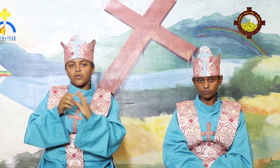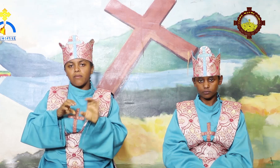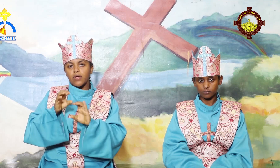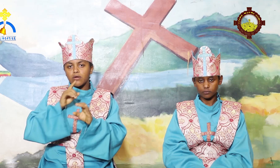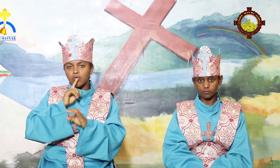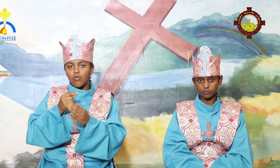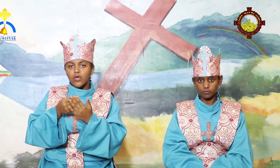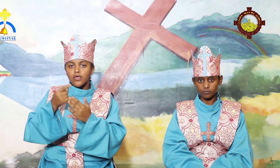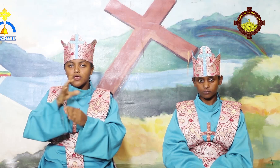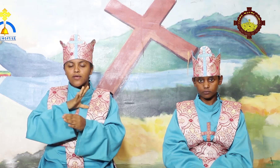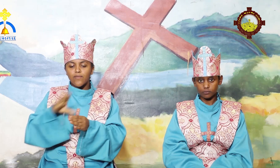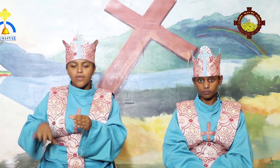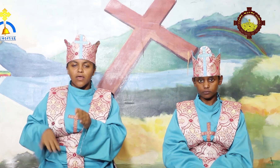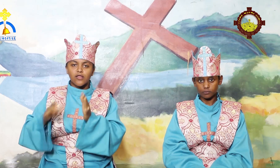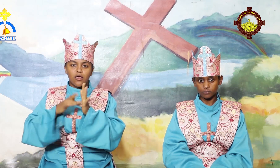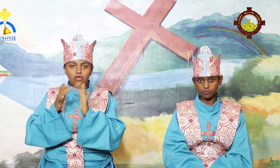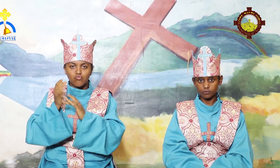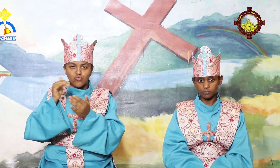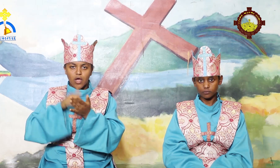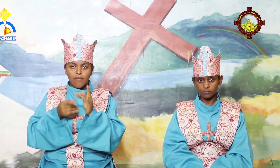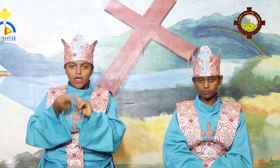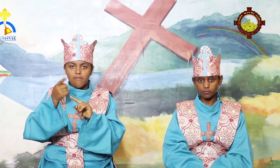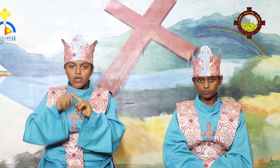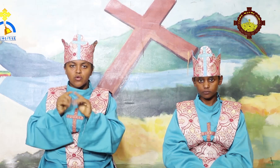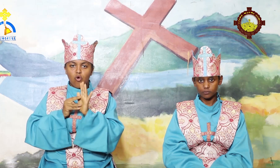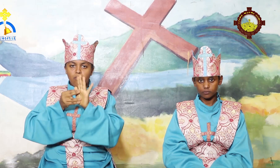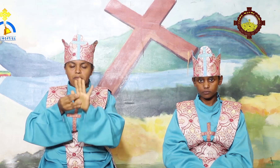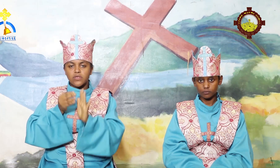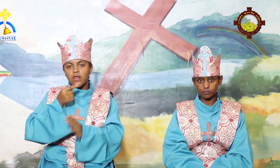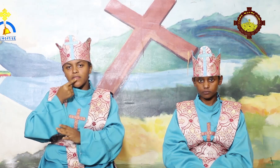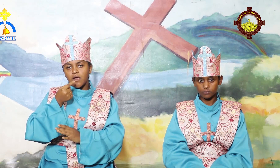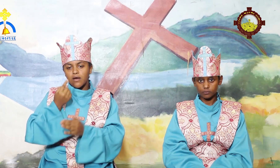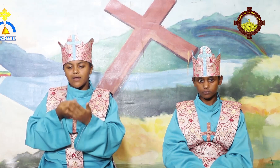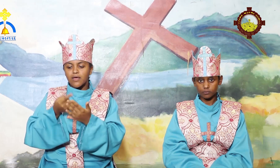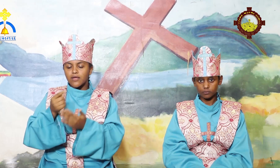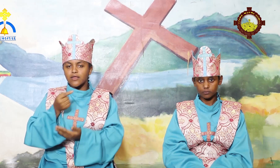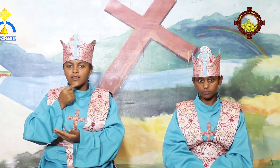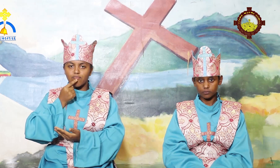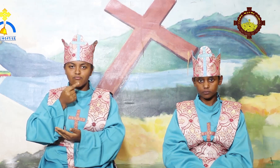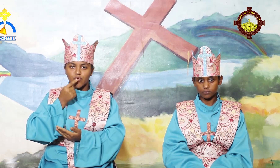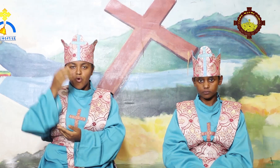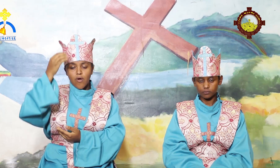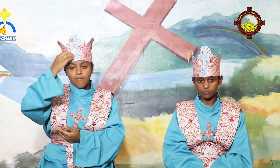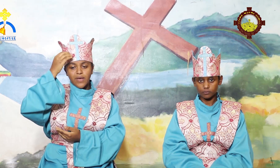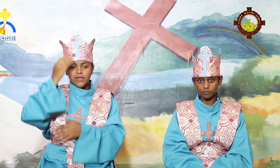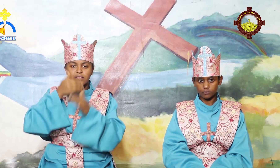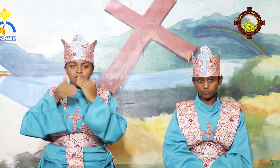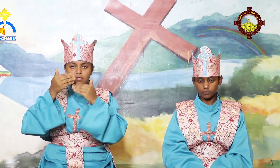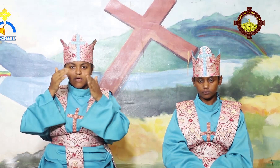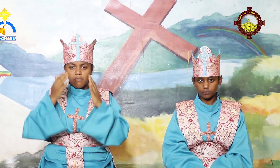ይህም ጌታ ኢየሱስ ዳግመኛ መልሶ በምሳሌ ተናገረ። እንዲህም ብሎ መንግስተ ሰማያት